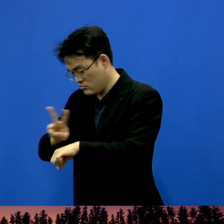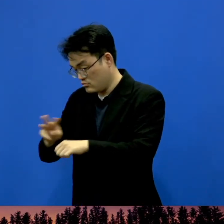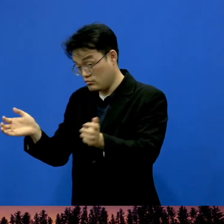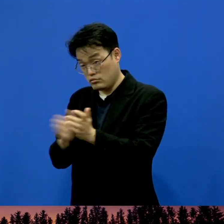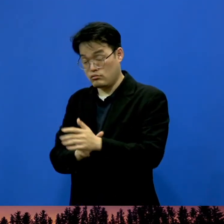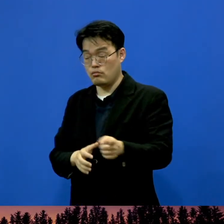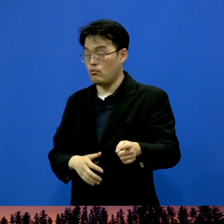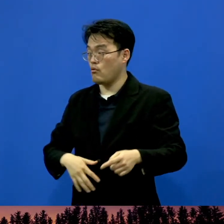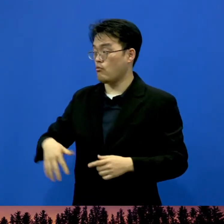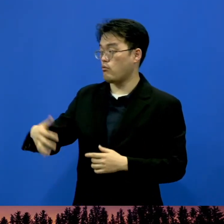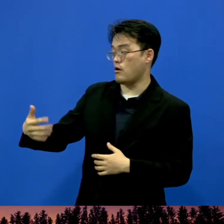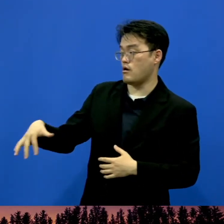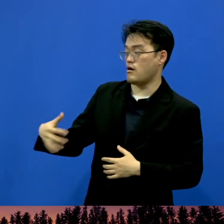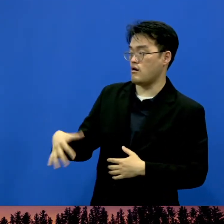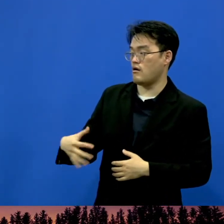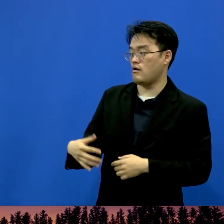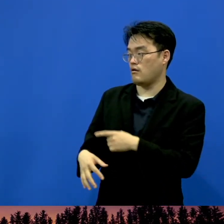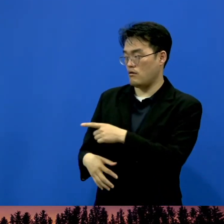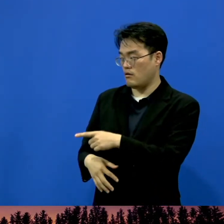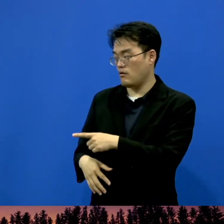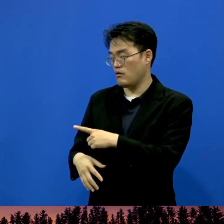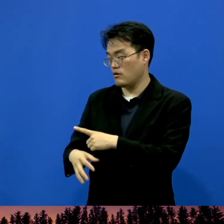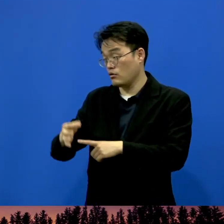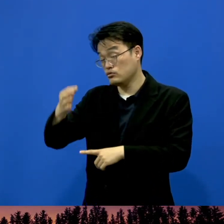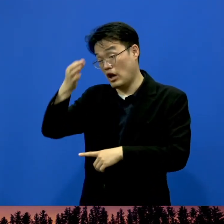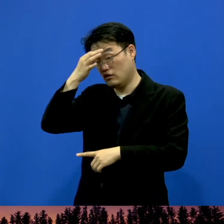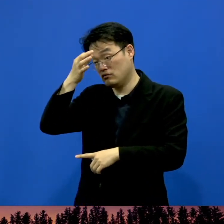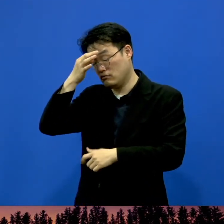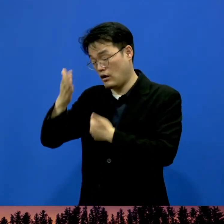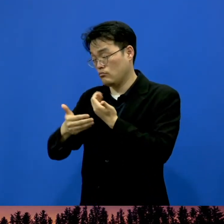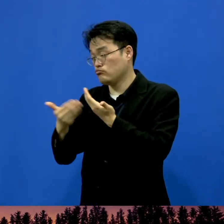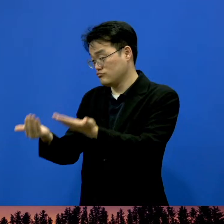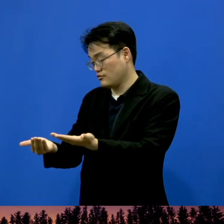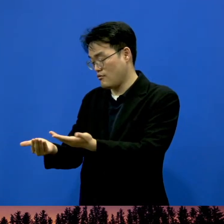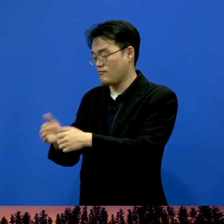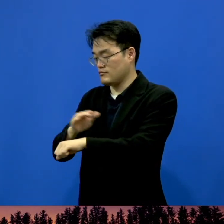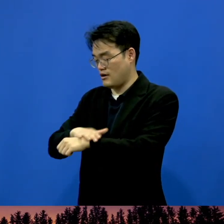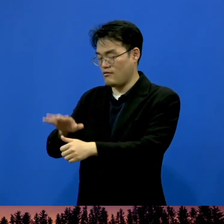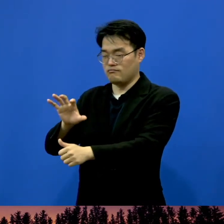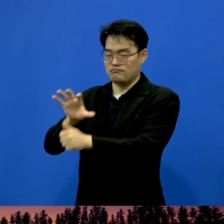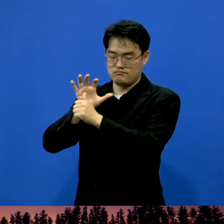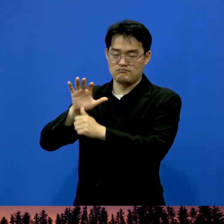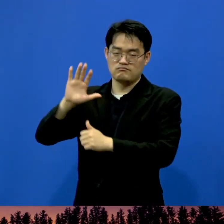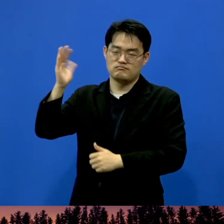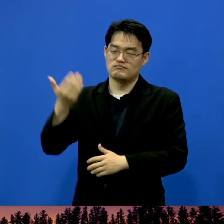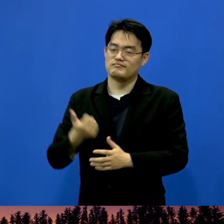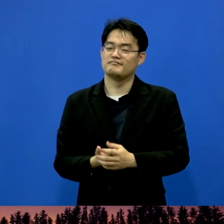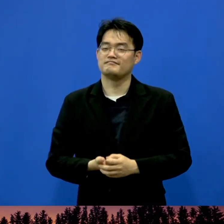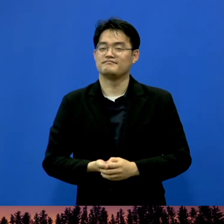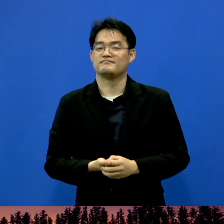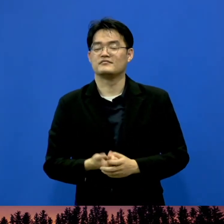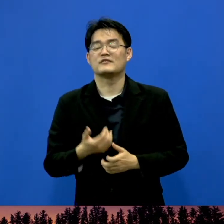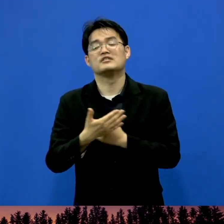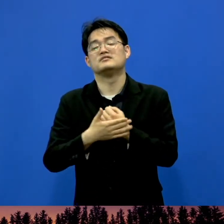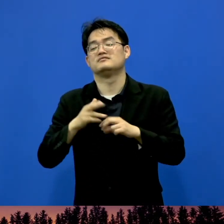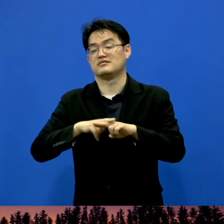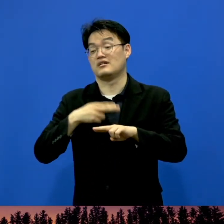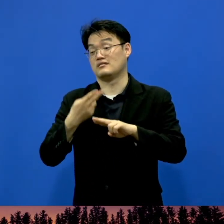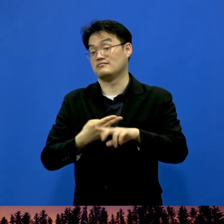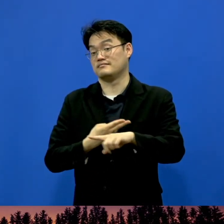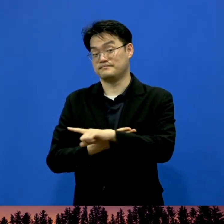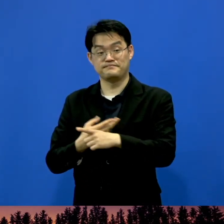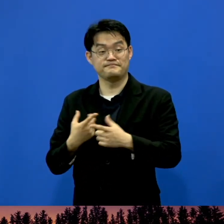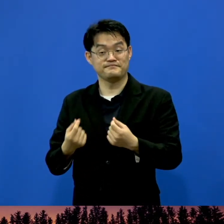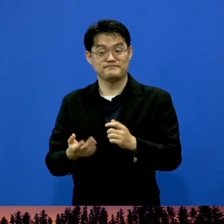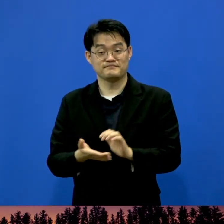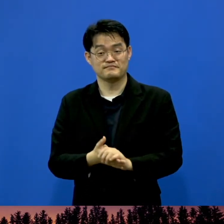끝내버려요. 그거 쓰셔야 돼요. 그분은 그거 해야 돼요. 하나님 주신 그 은사란 말이에요, 은사. 어떤 분은